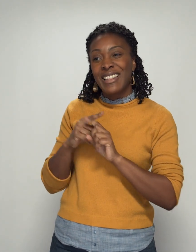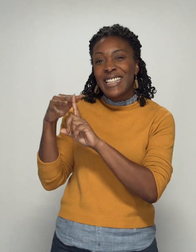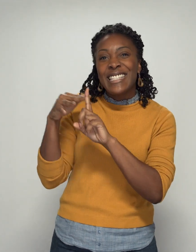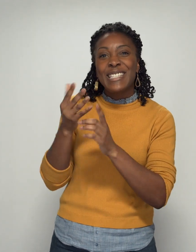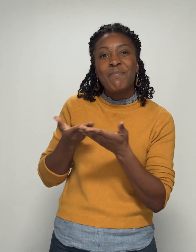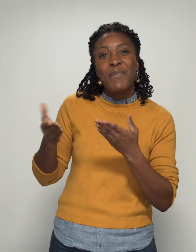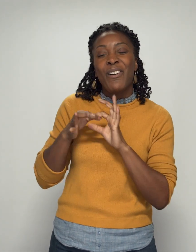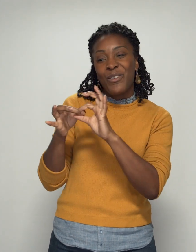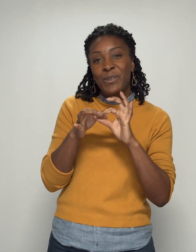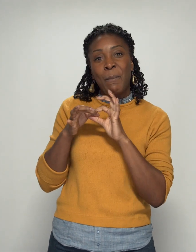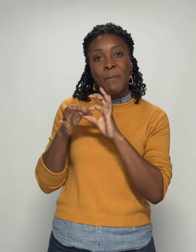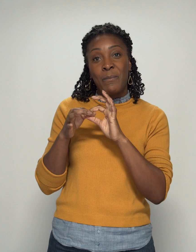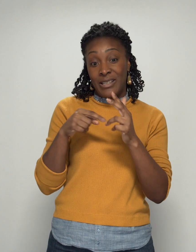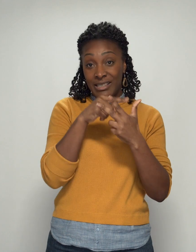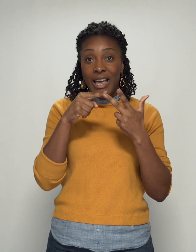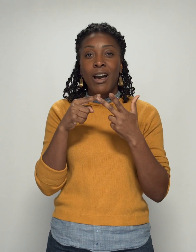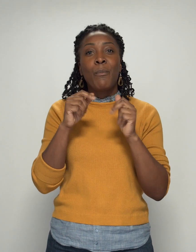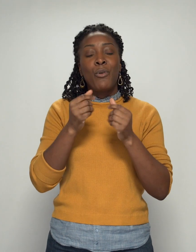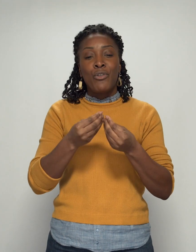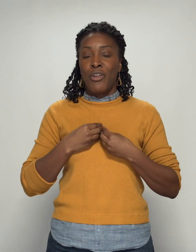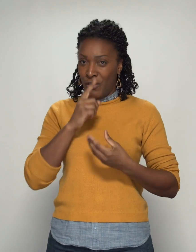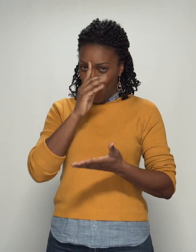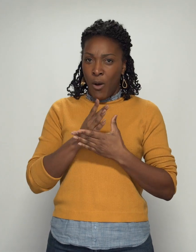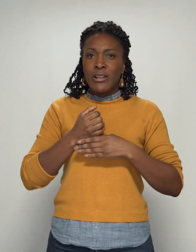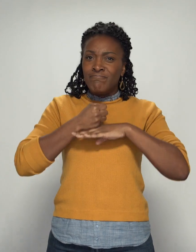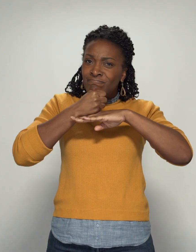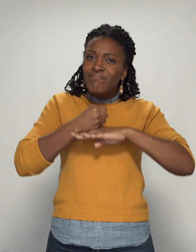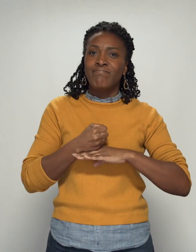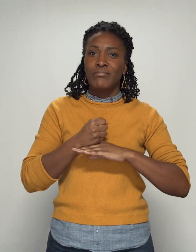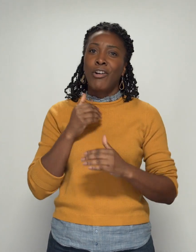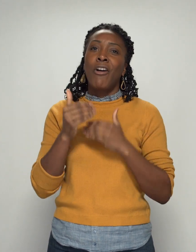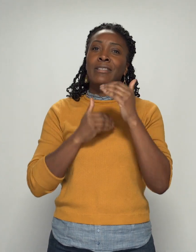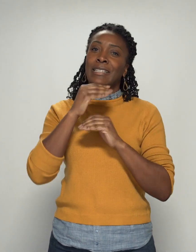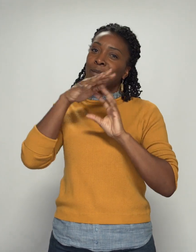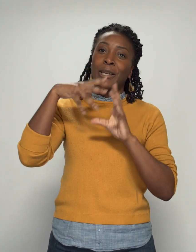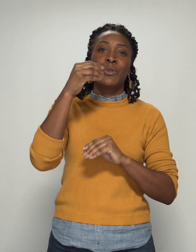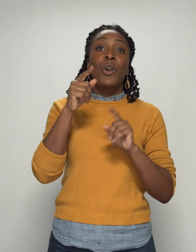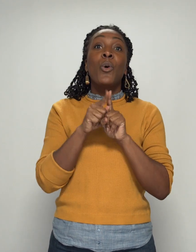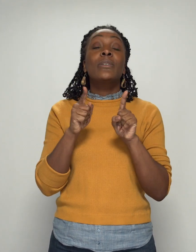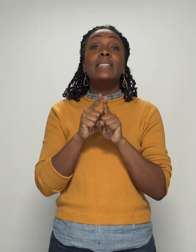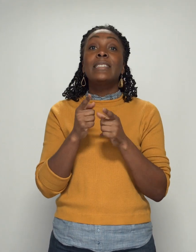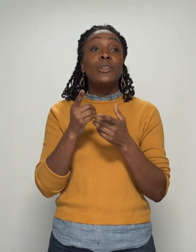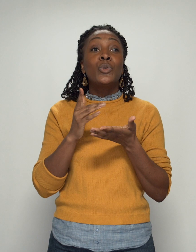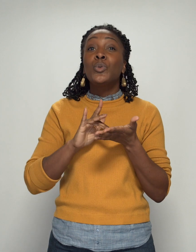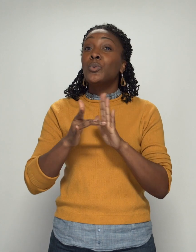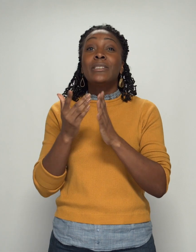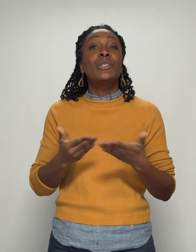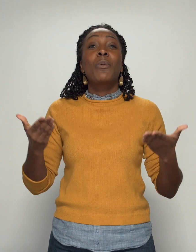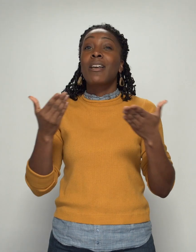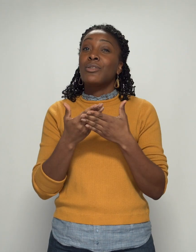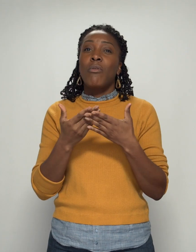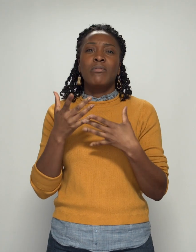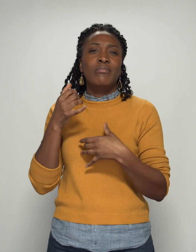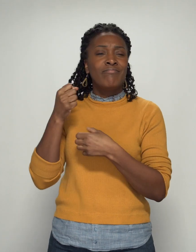groupe de disciples de Christ, tu vas pouvoir t'affermir dans ta foi, grandir spirituellement et tenir bon dans toutes